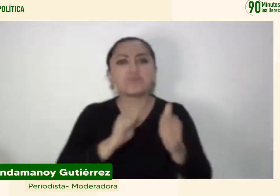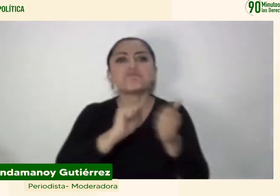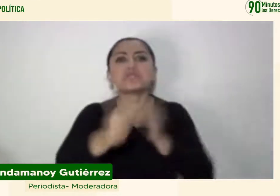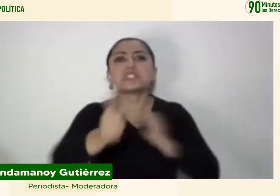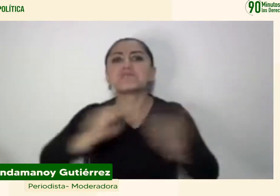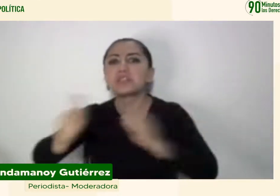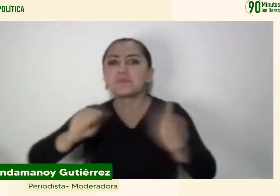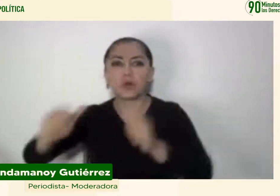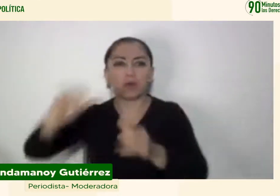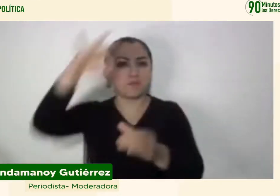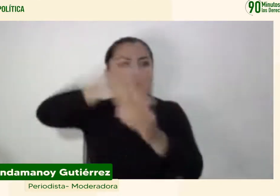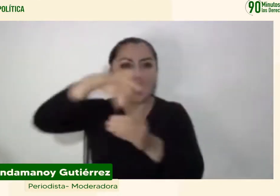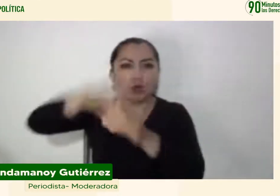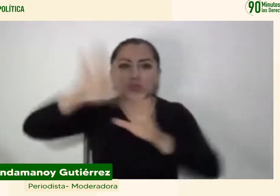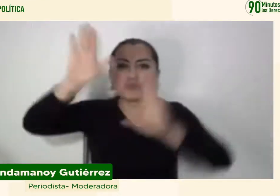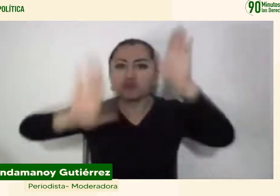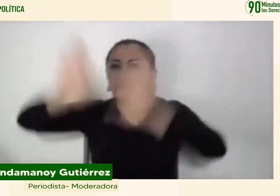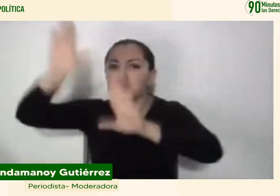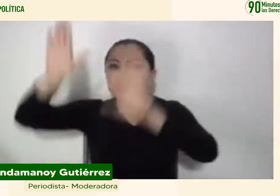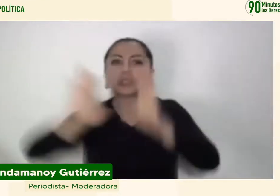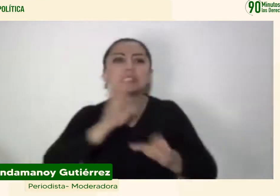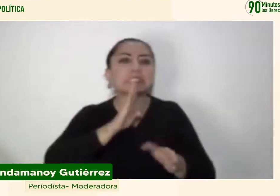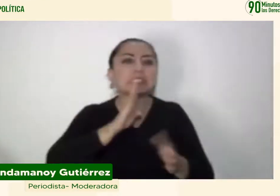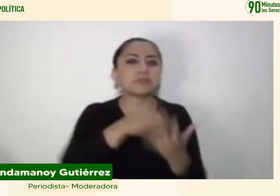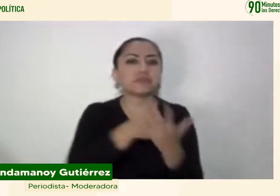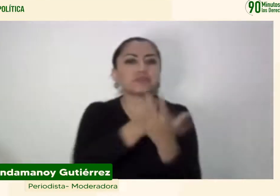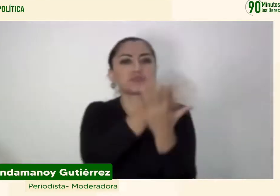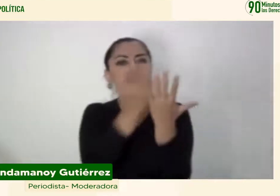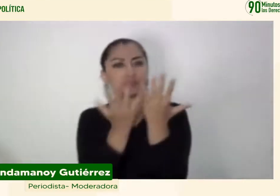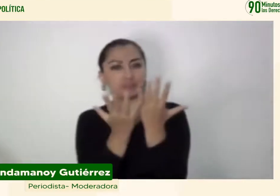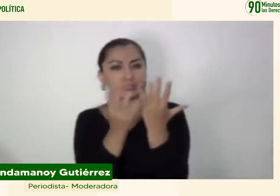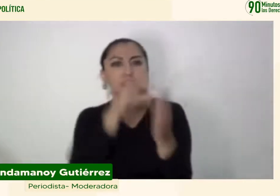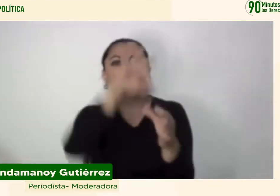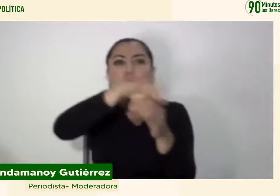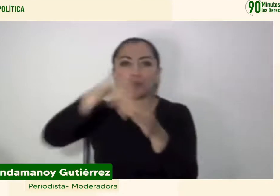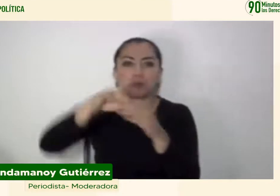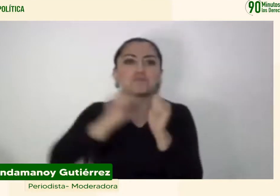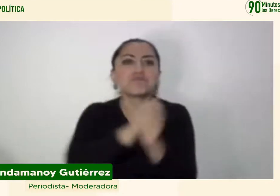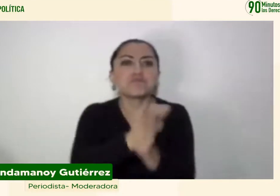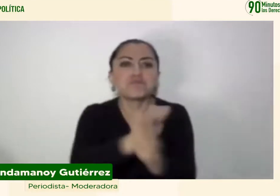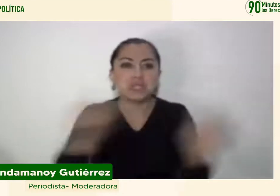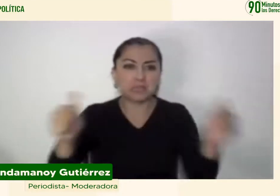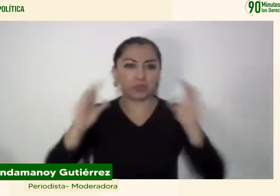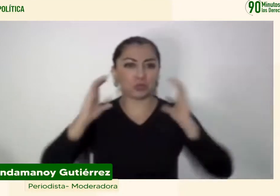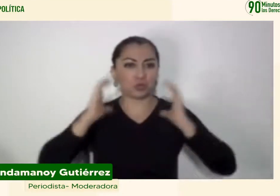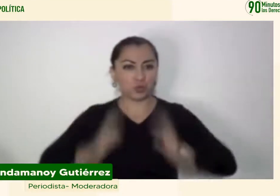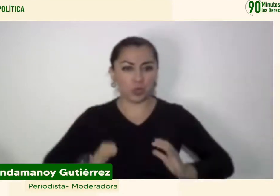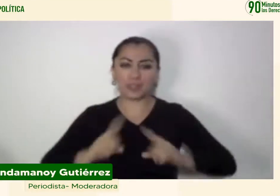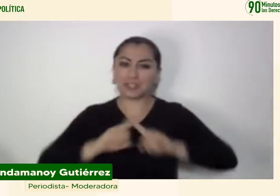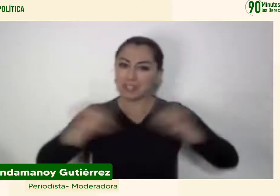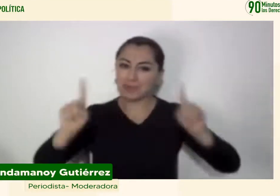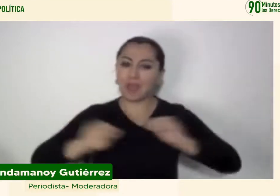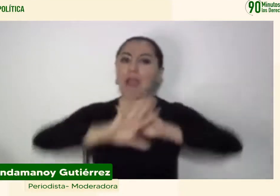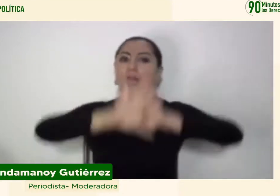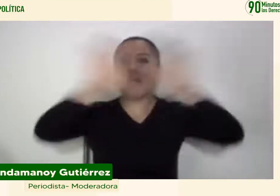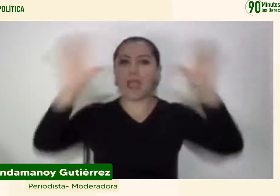conectadas y pues cada persona ciudadano desde su individualidad puede tomar la decisión y